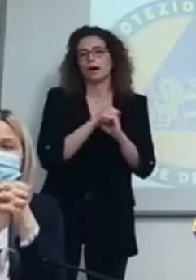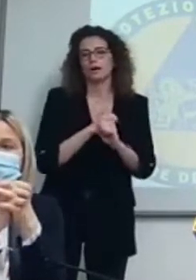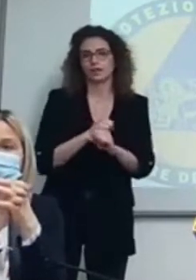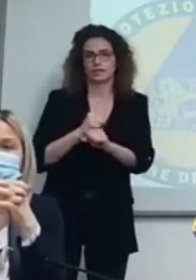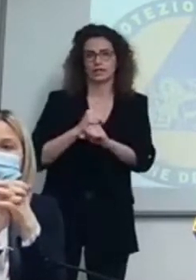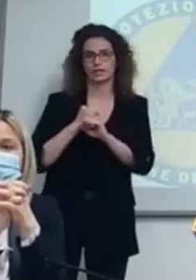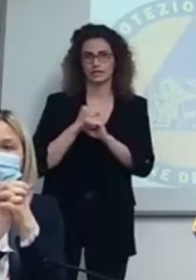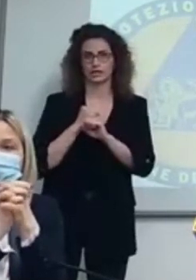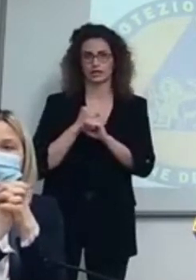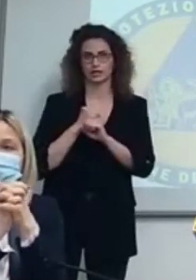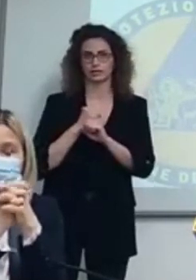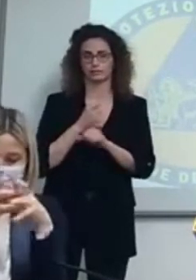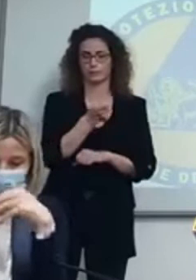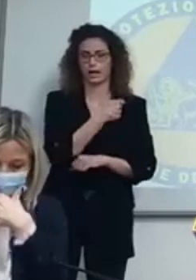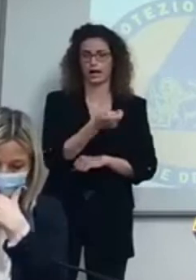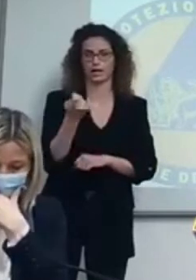questa, con